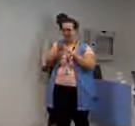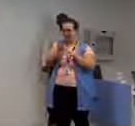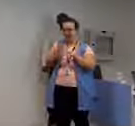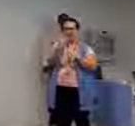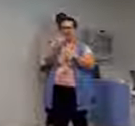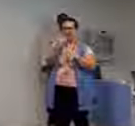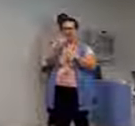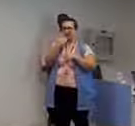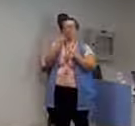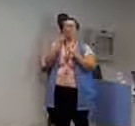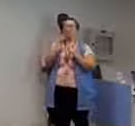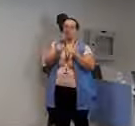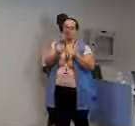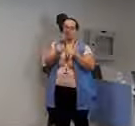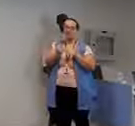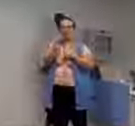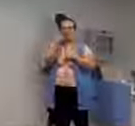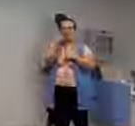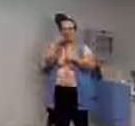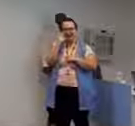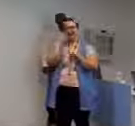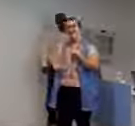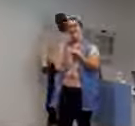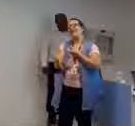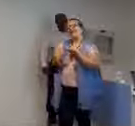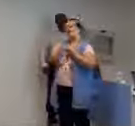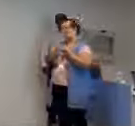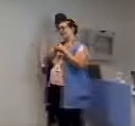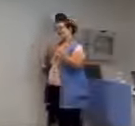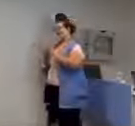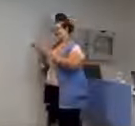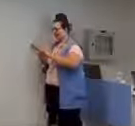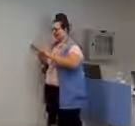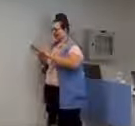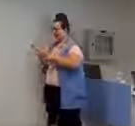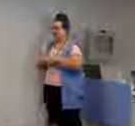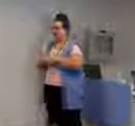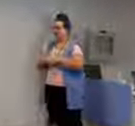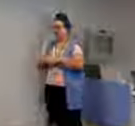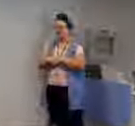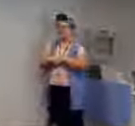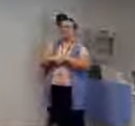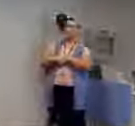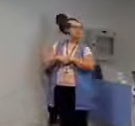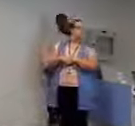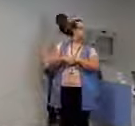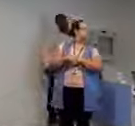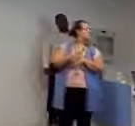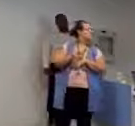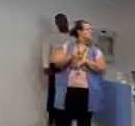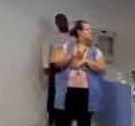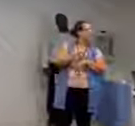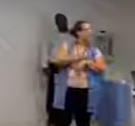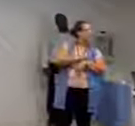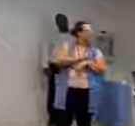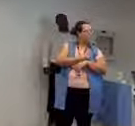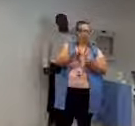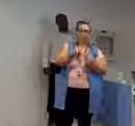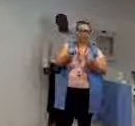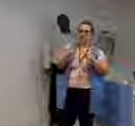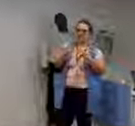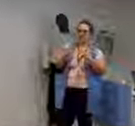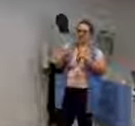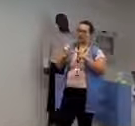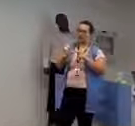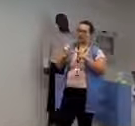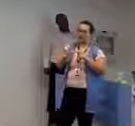Tá certo? Então, nesse exemplo desse projeto aqui, aconteceu isso. eu tinha vários estágios, eu tinha uma peça, ó, que ela